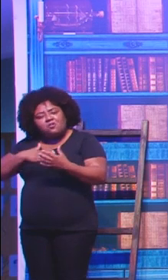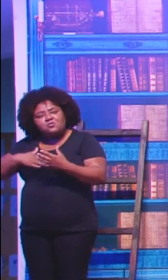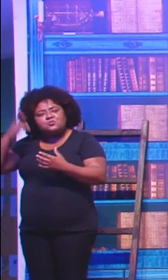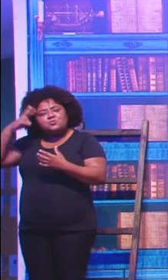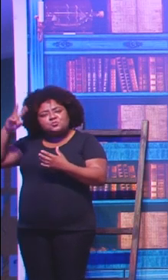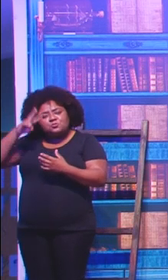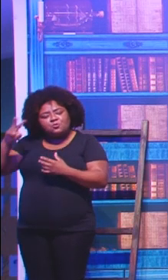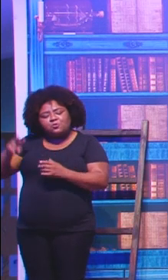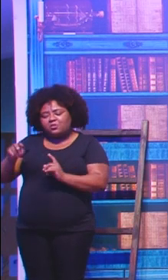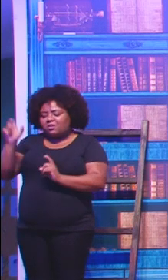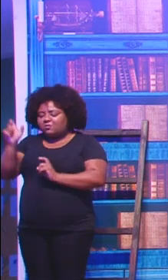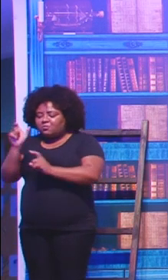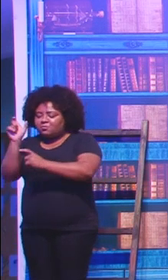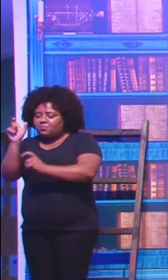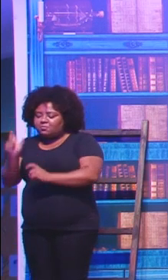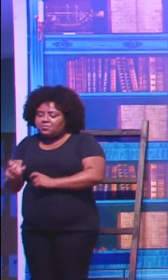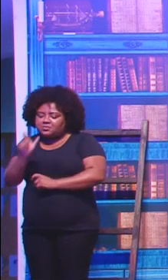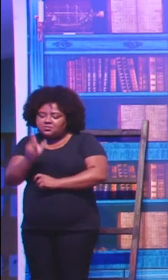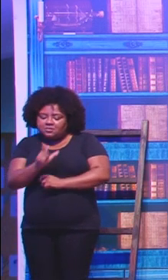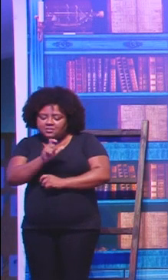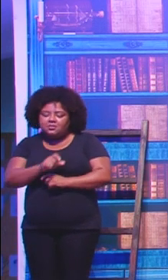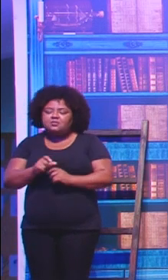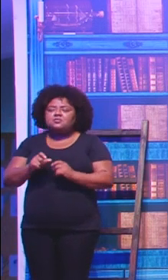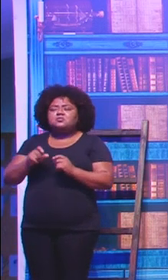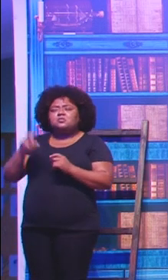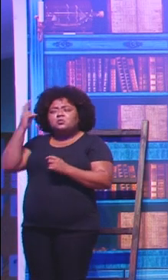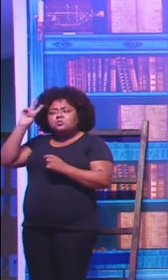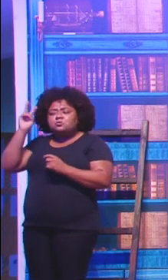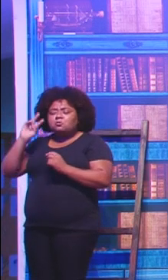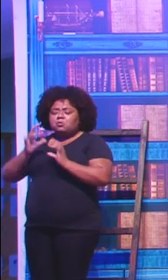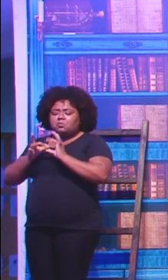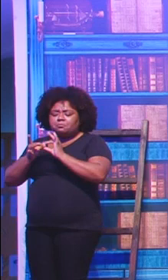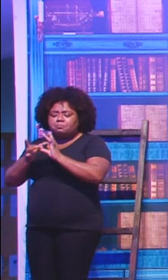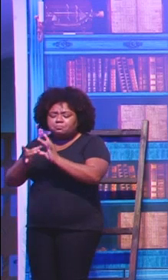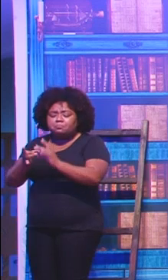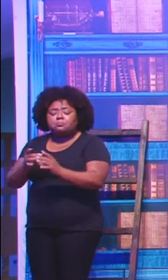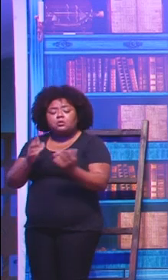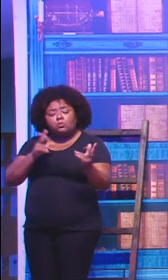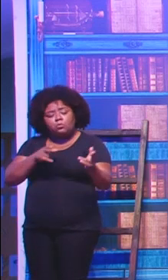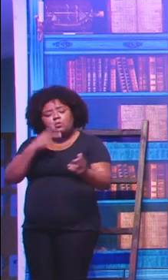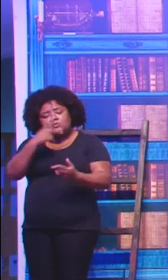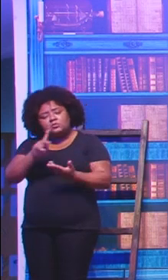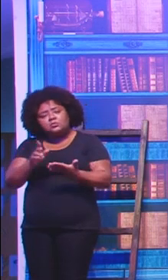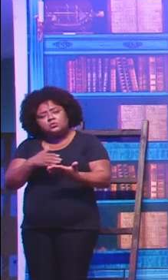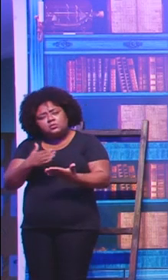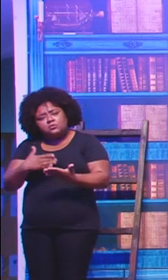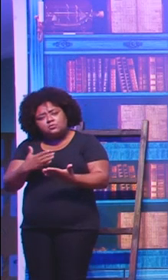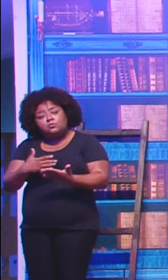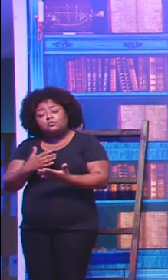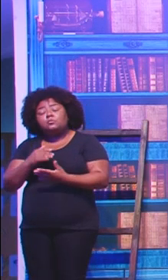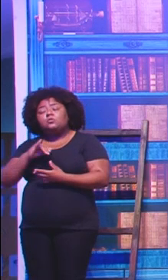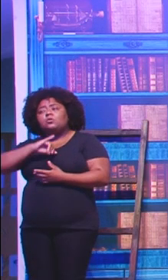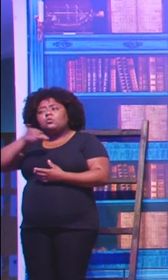bem sustentados, tá? Como o seu livro. Com o João Guimarães Rosa, a gente tem uma coisa